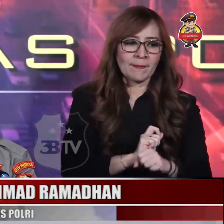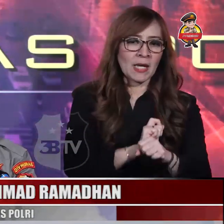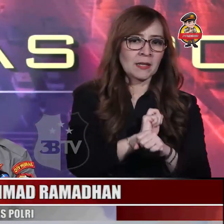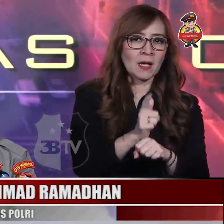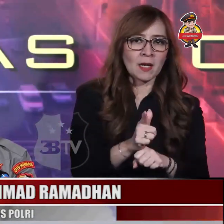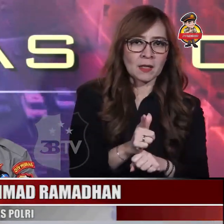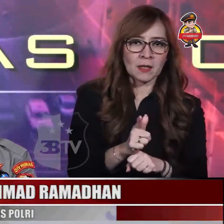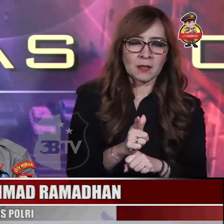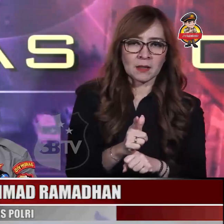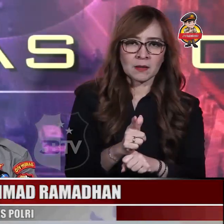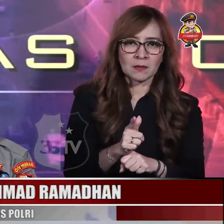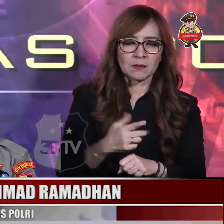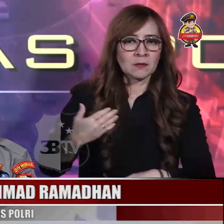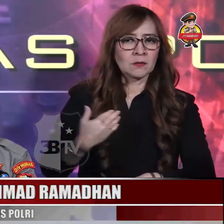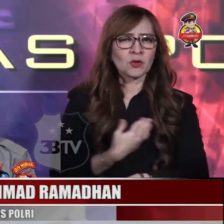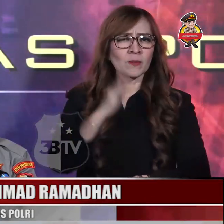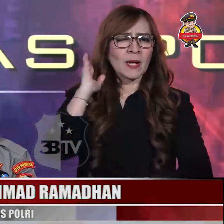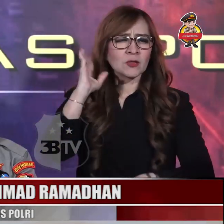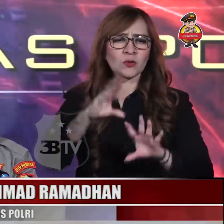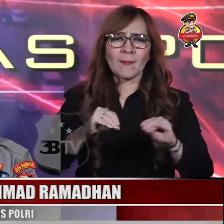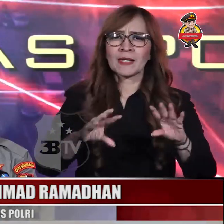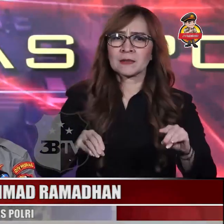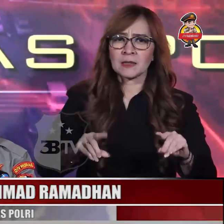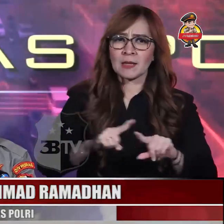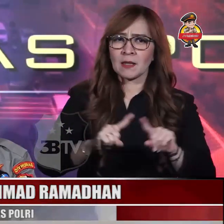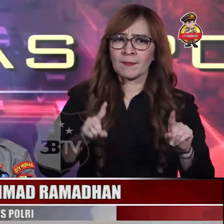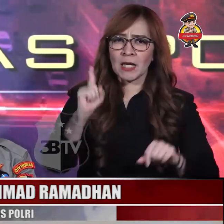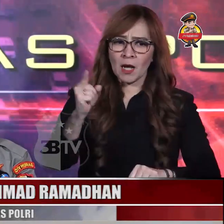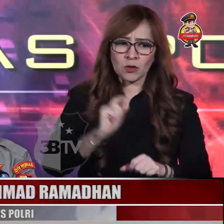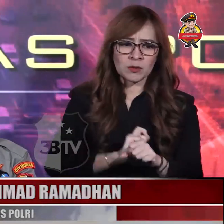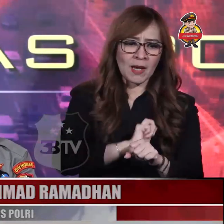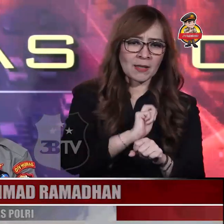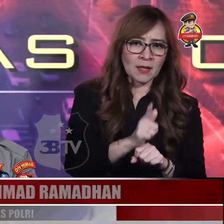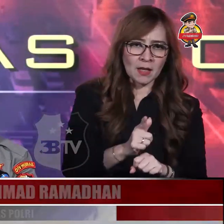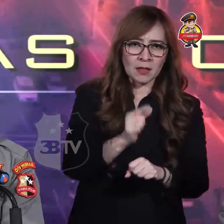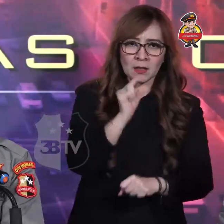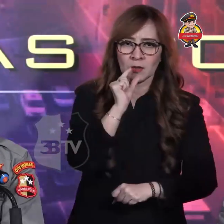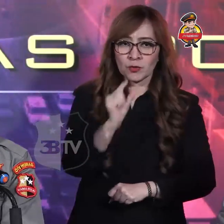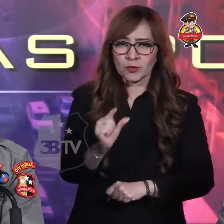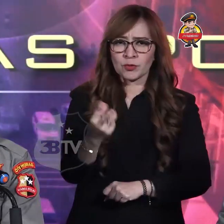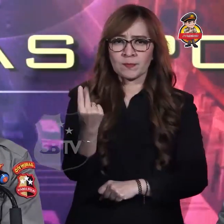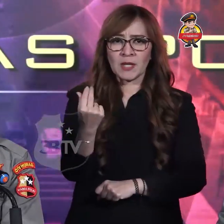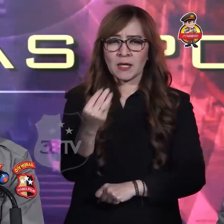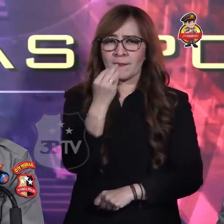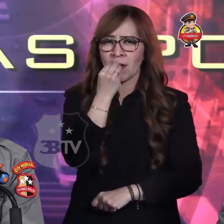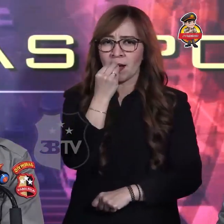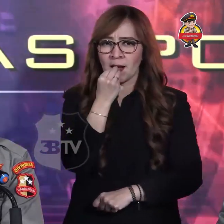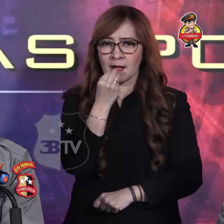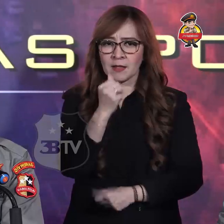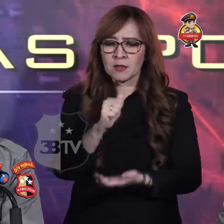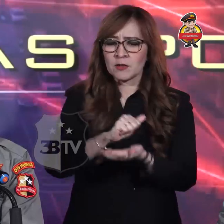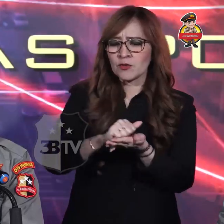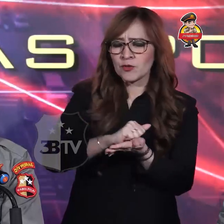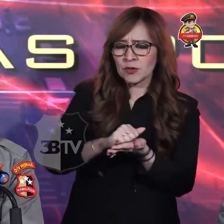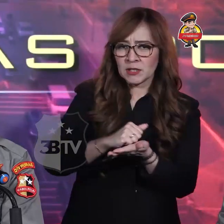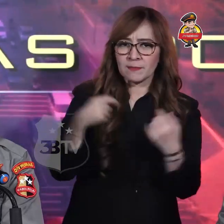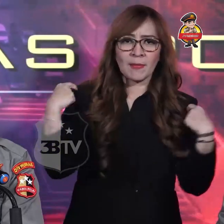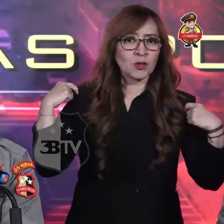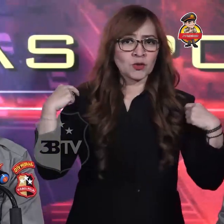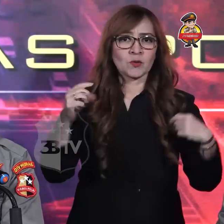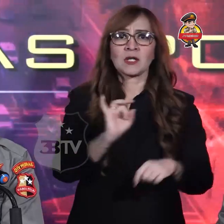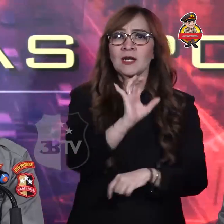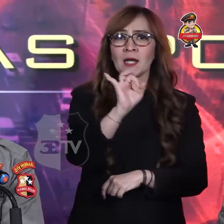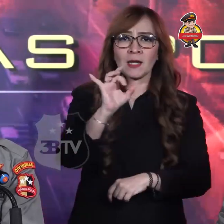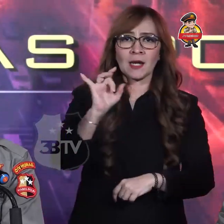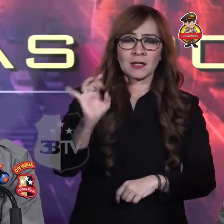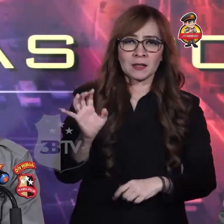membayar ya. Korban udah dikerja dia bayar ya. Bayar untuk biaya makan, biaya laundry dan lain-lain ya.